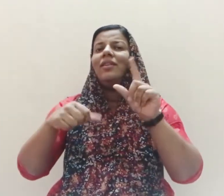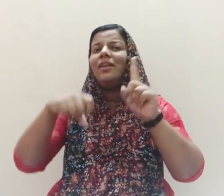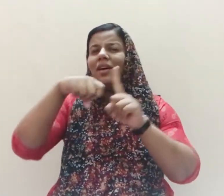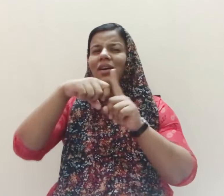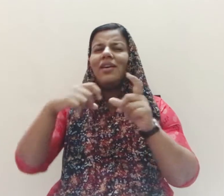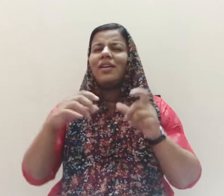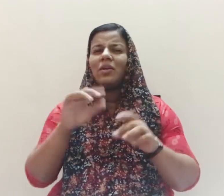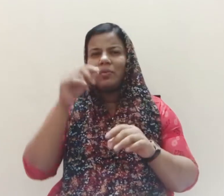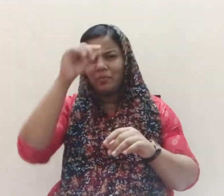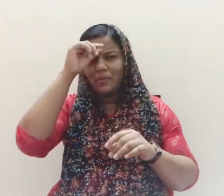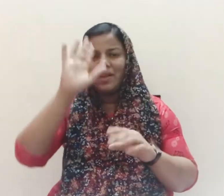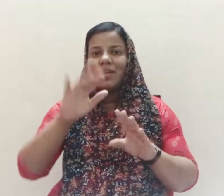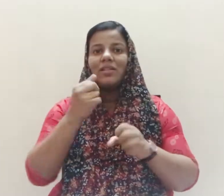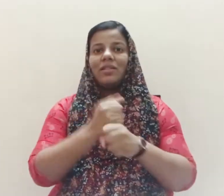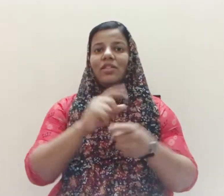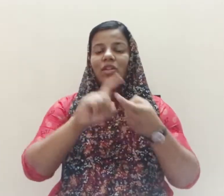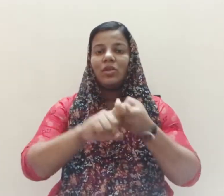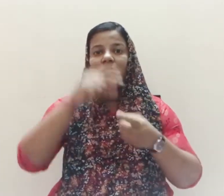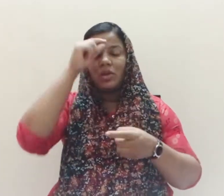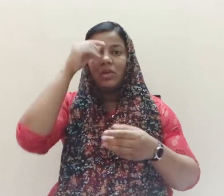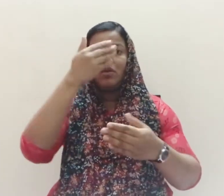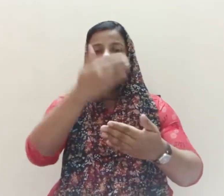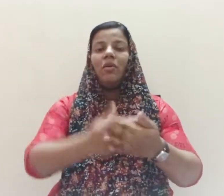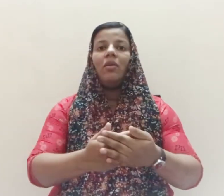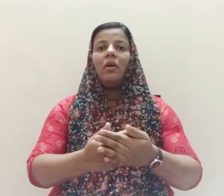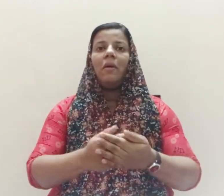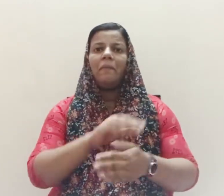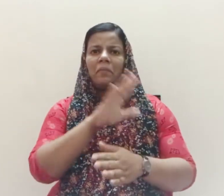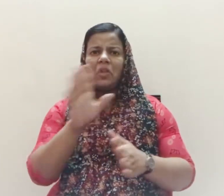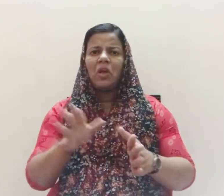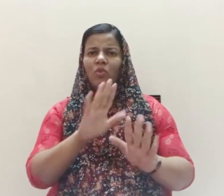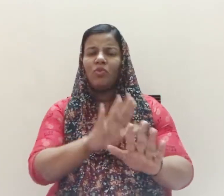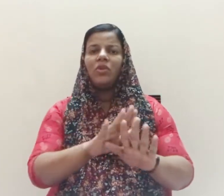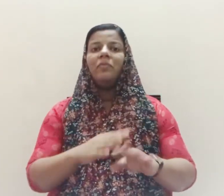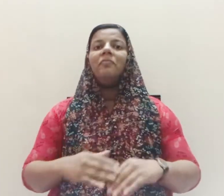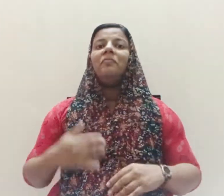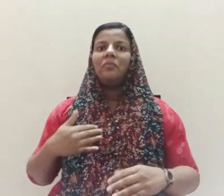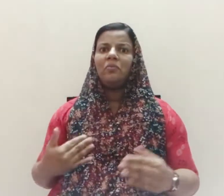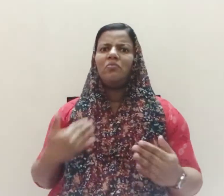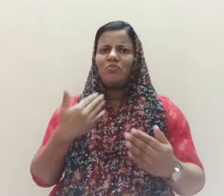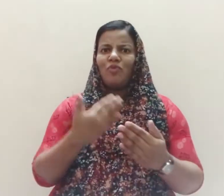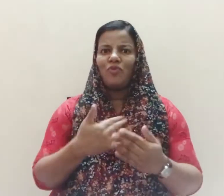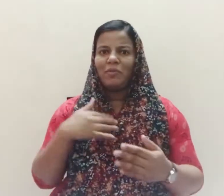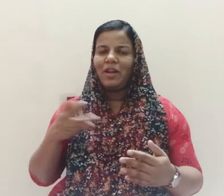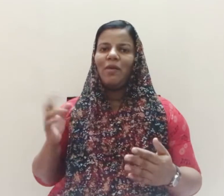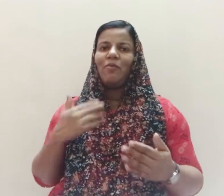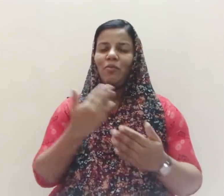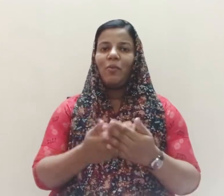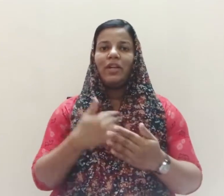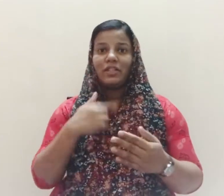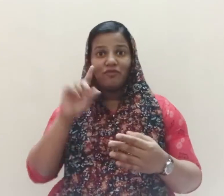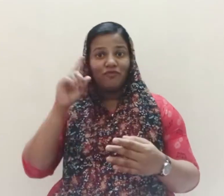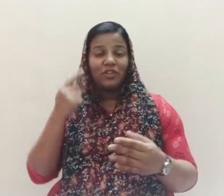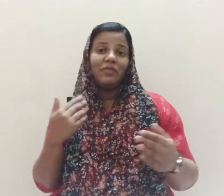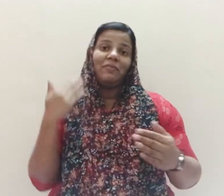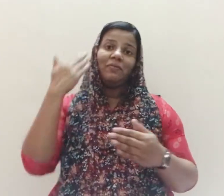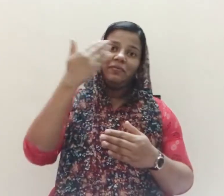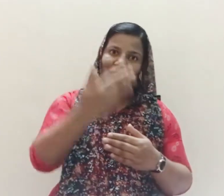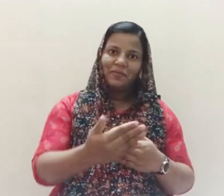പോകുന്നത്. പക്ഷെ നിങ്ങൾ അവരെ അടക്കി വാഴുവാൻ പോവുകയെ, കാരണം ഞാൻ ഒരു നിങ്ങൾക്ക് മുമ്പായി ഞാൻ അവിടെ ചെല്ലും.